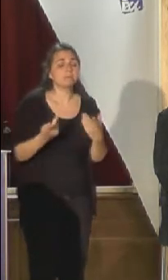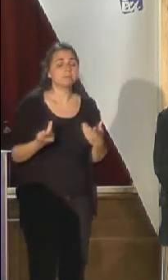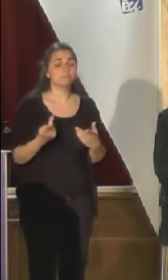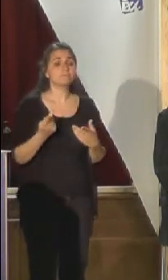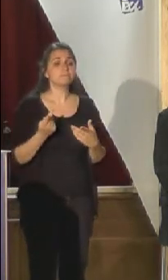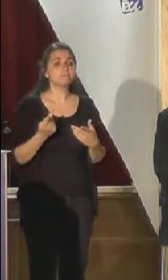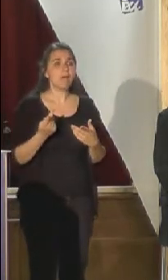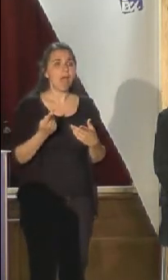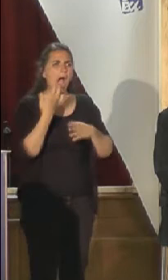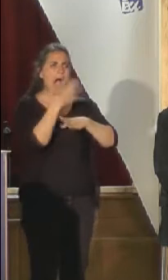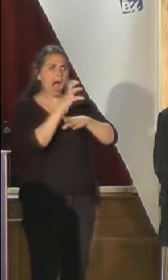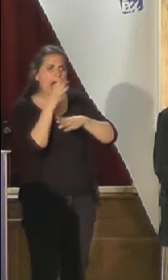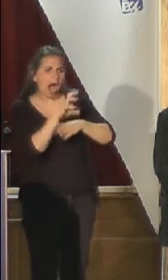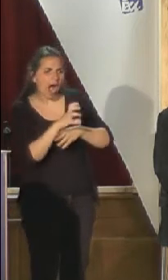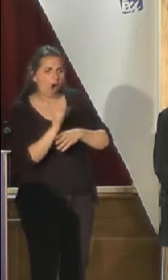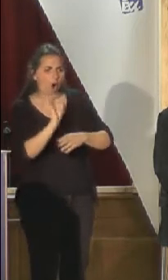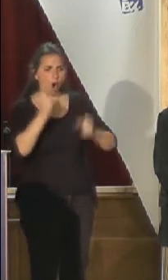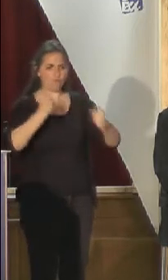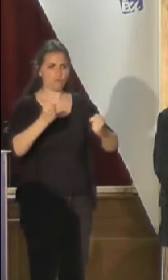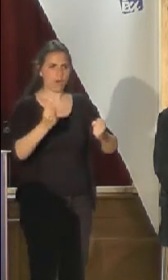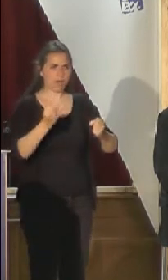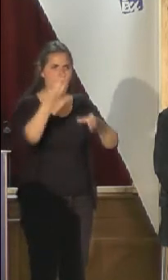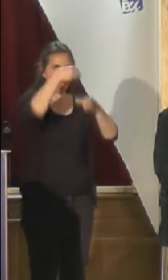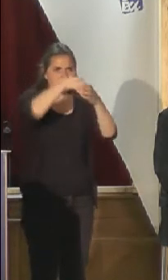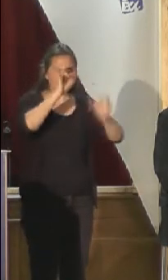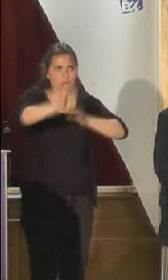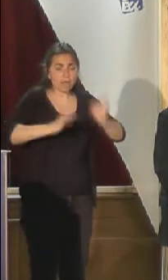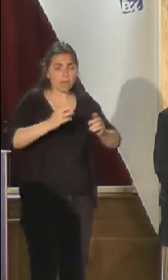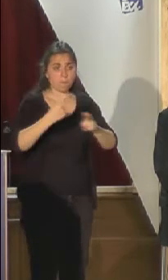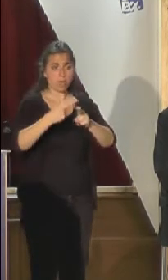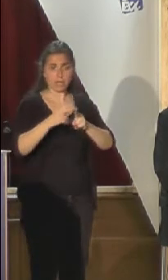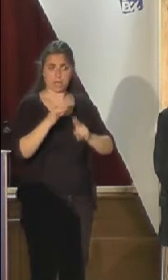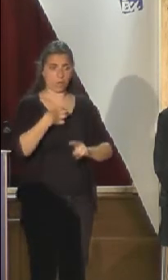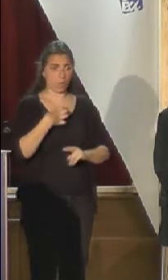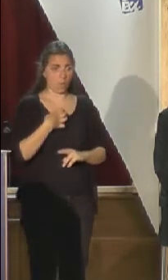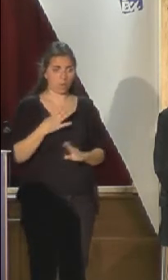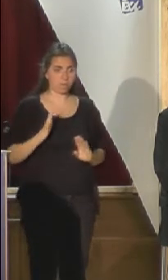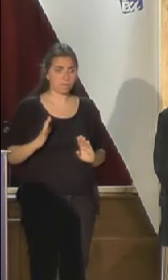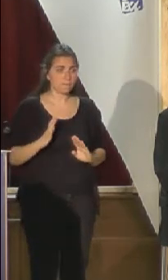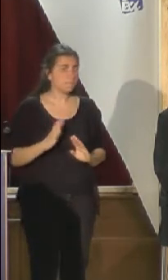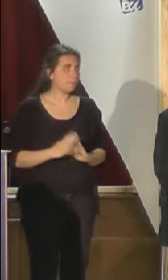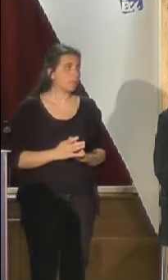de reclamación ou de forza dentro dunha organización política. Bueno, pois esa